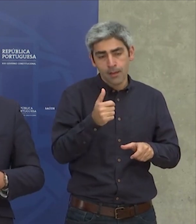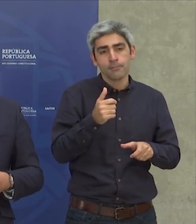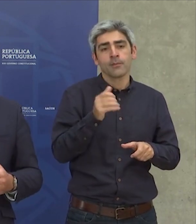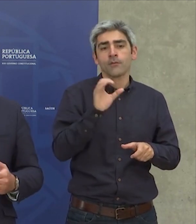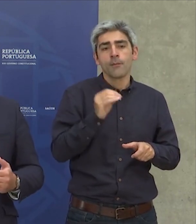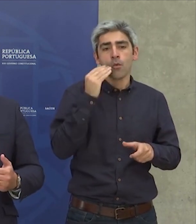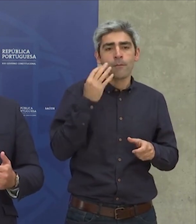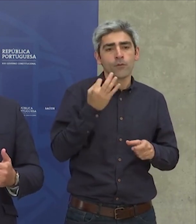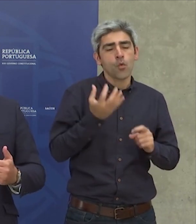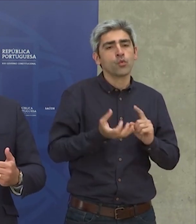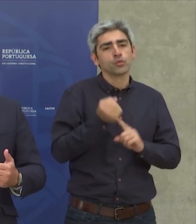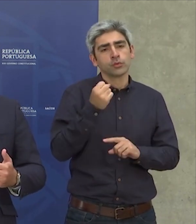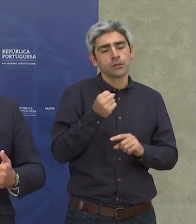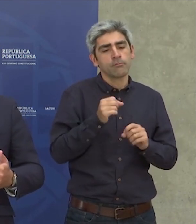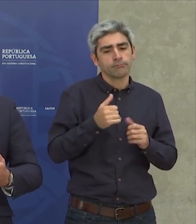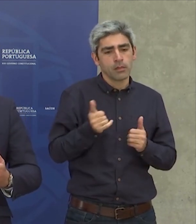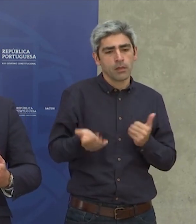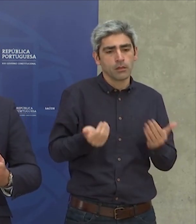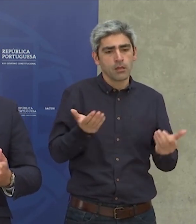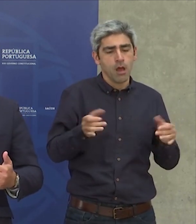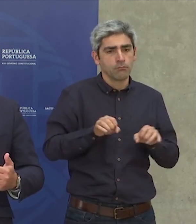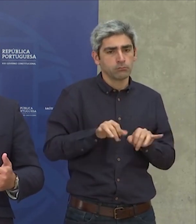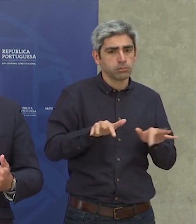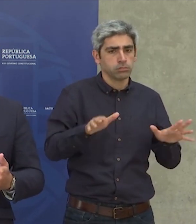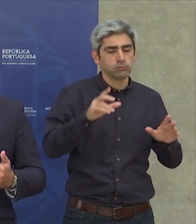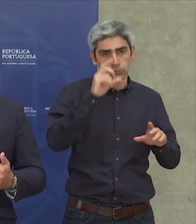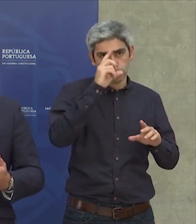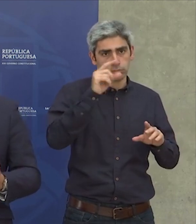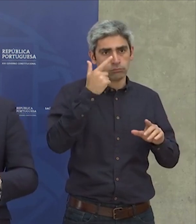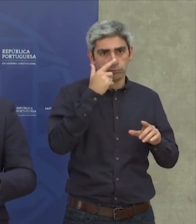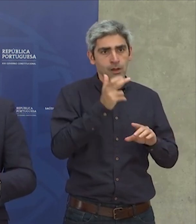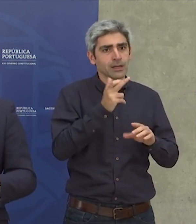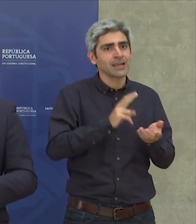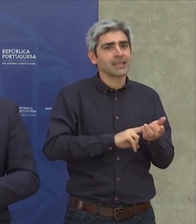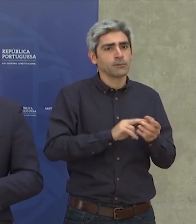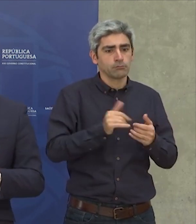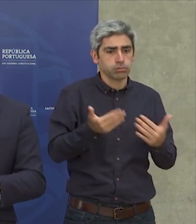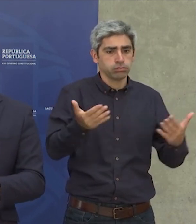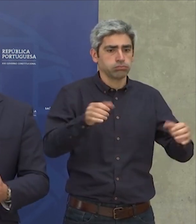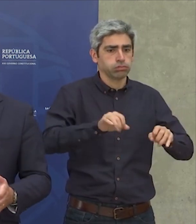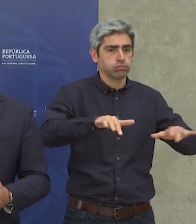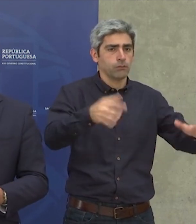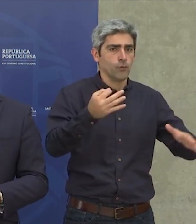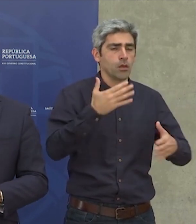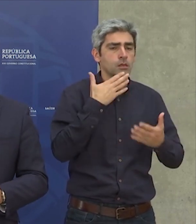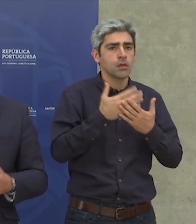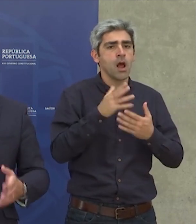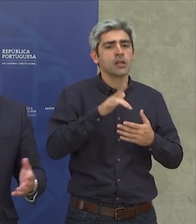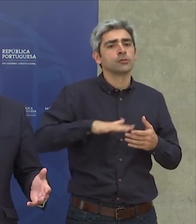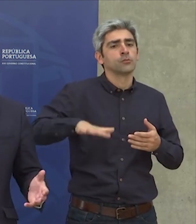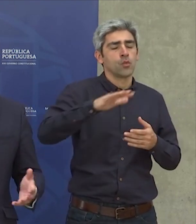forma, mas que conseguiram uma reprodução da contaminação muito elevada e, portanto, a uma velocidade também muito elevada, e isto deixa a situação de